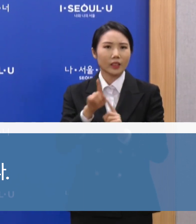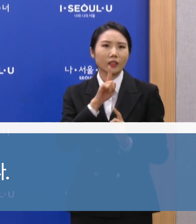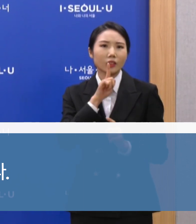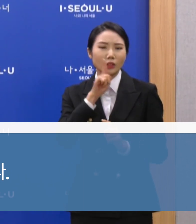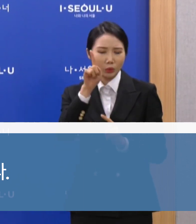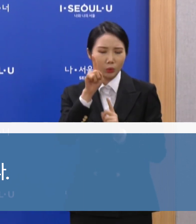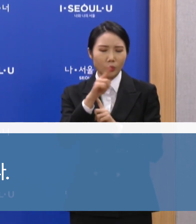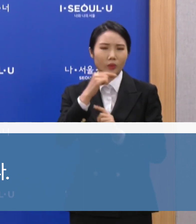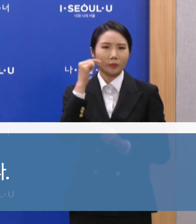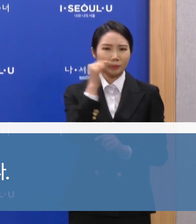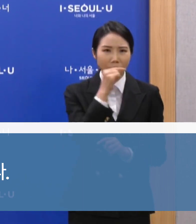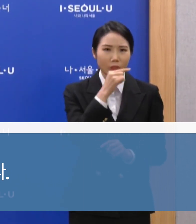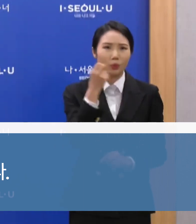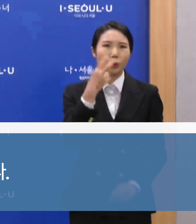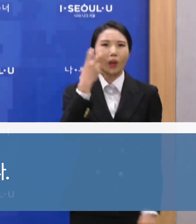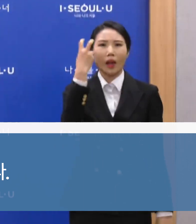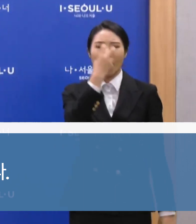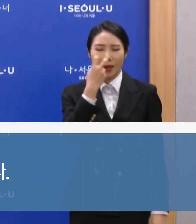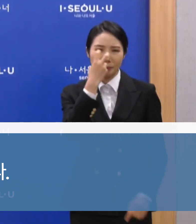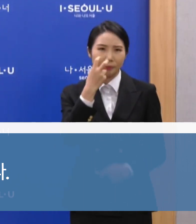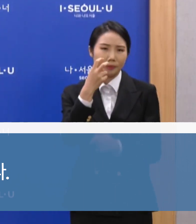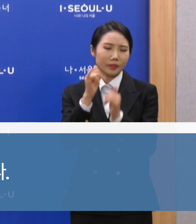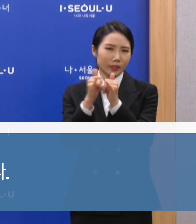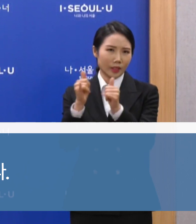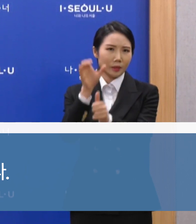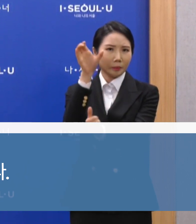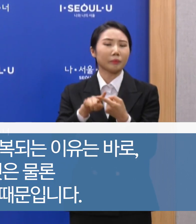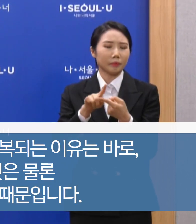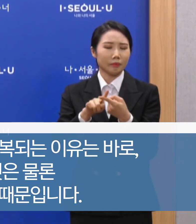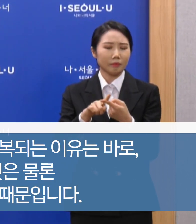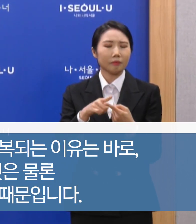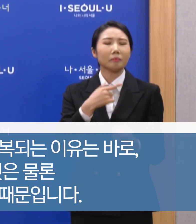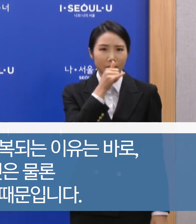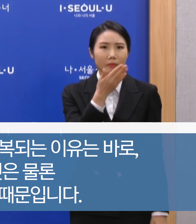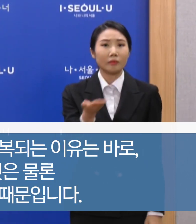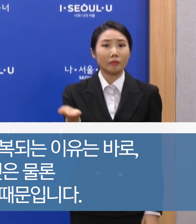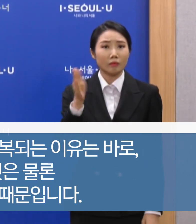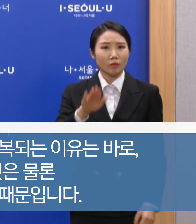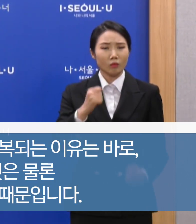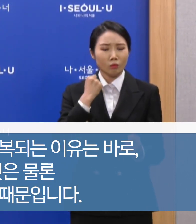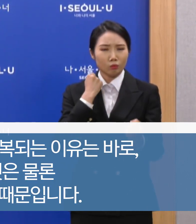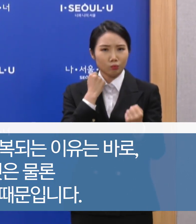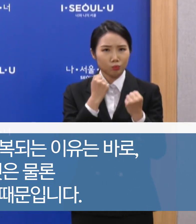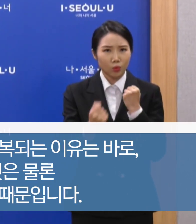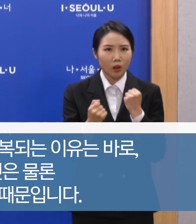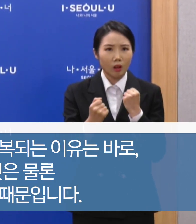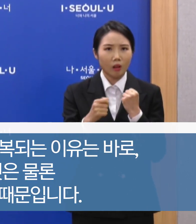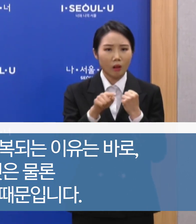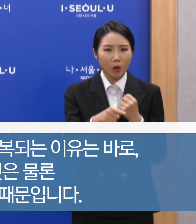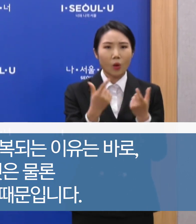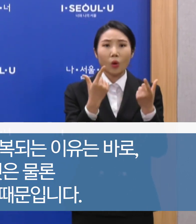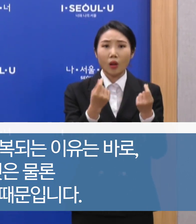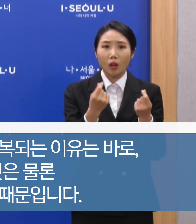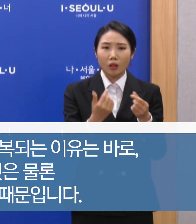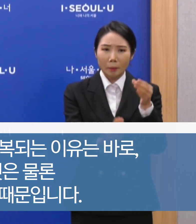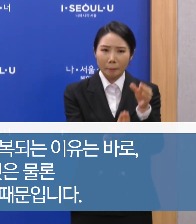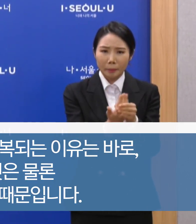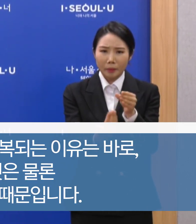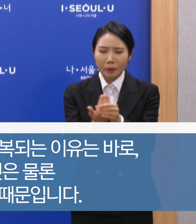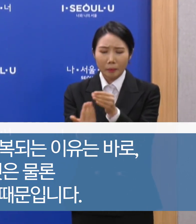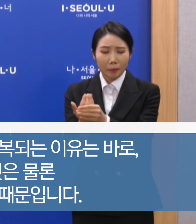해체 공사 감리자를 지정하고 있습니다. 그럼에도 불구하고 유사한 사고가 반복되는